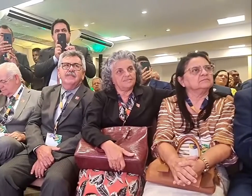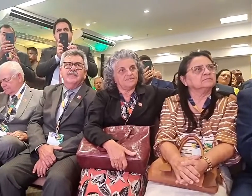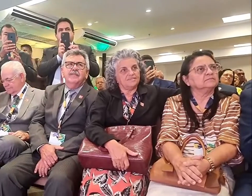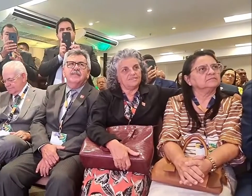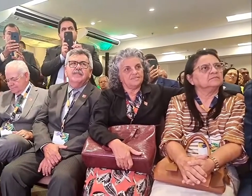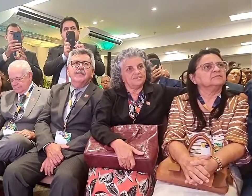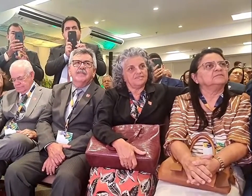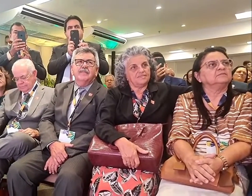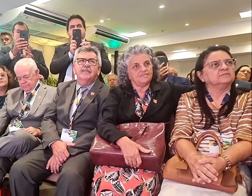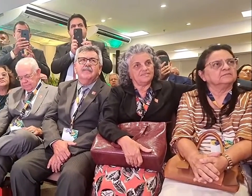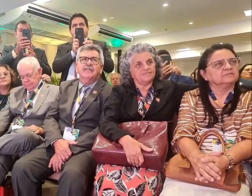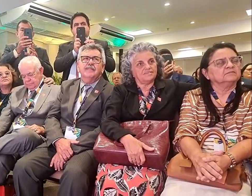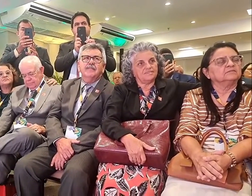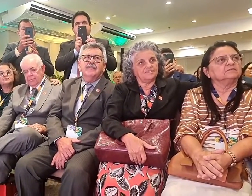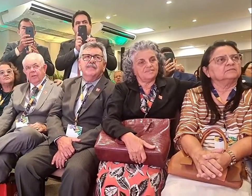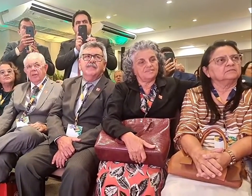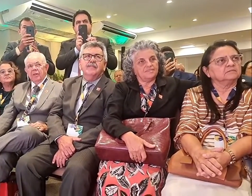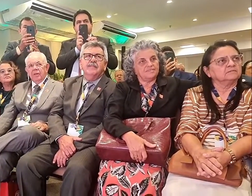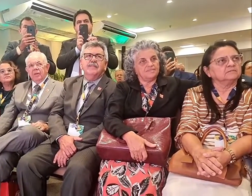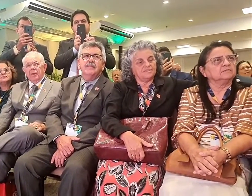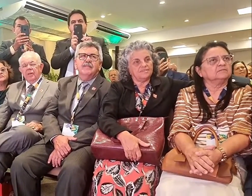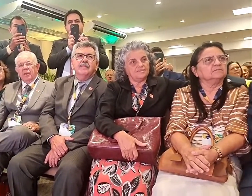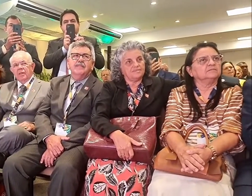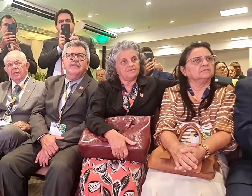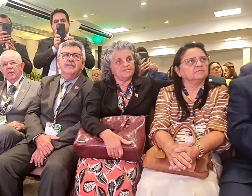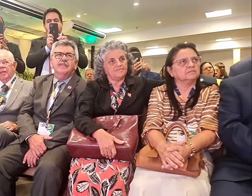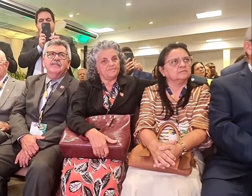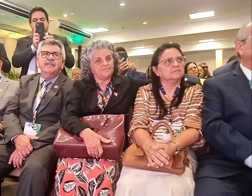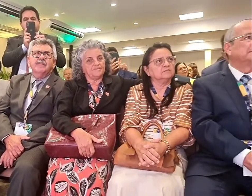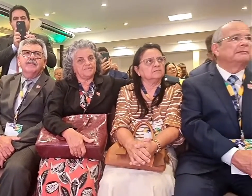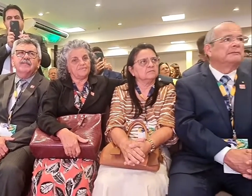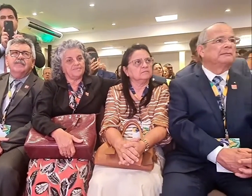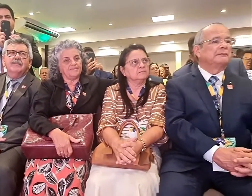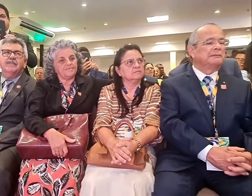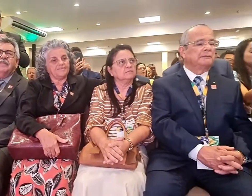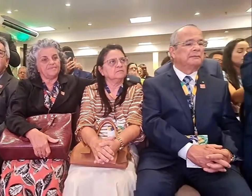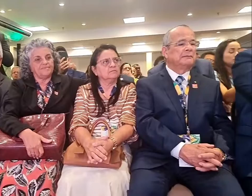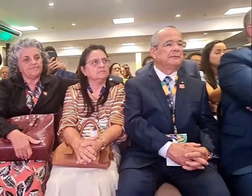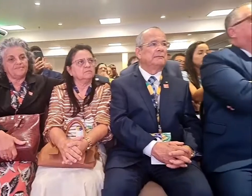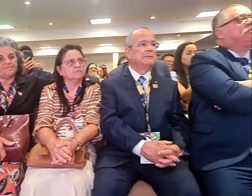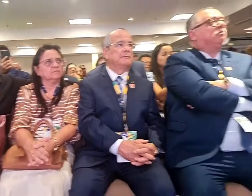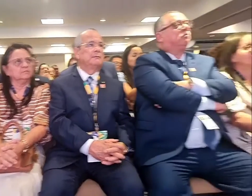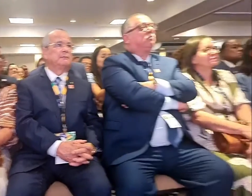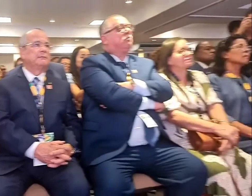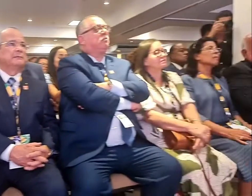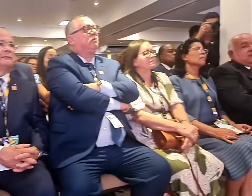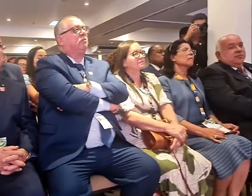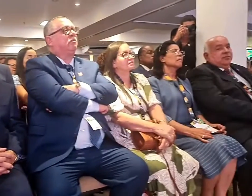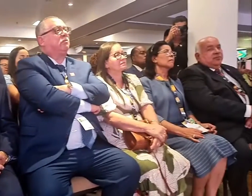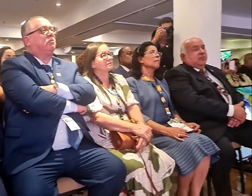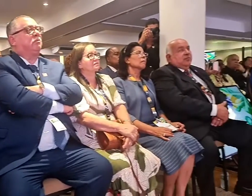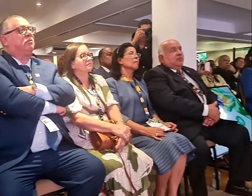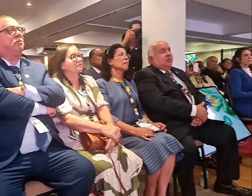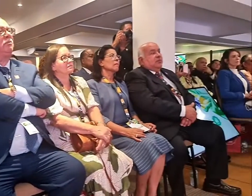partido político daquele governador ou prefeito. Logicamente, eles botaram suas contas.